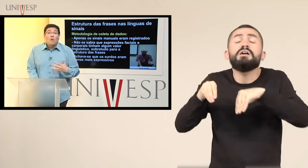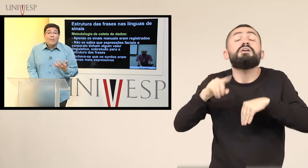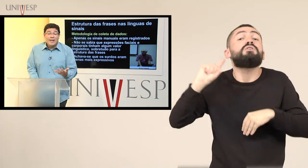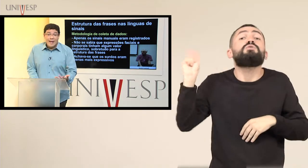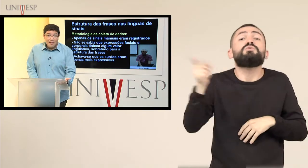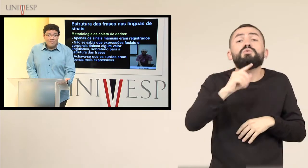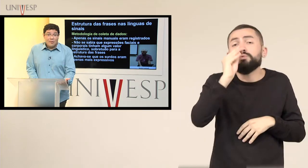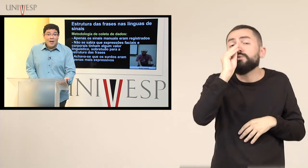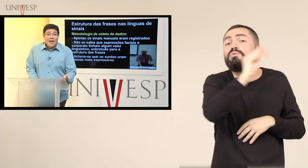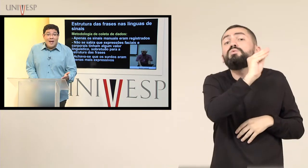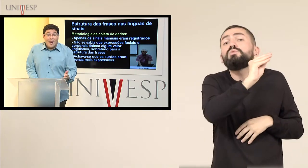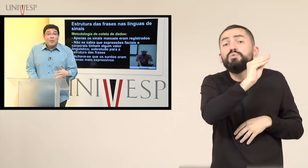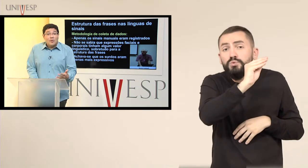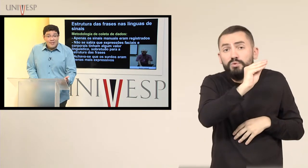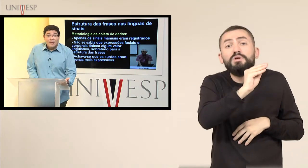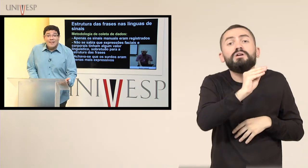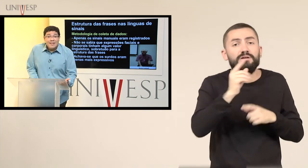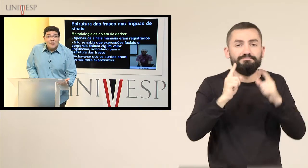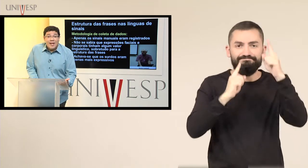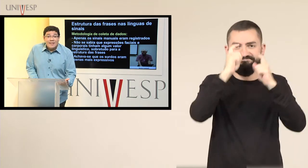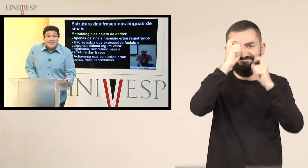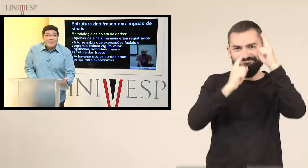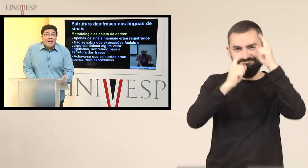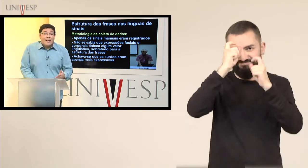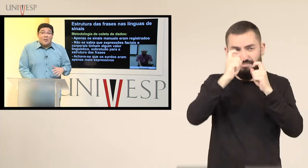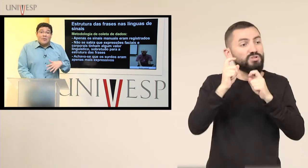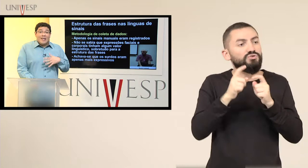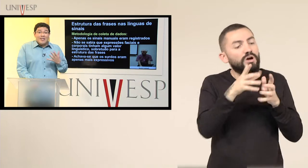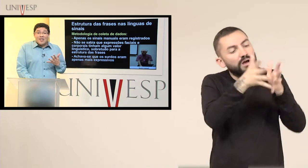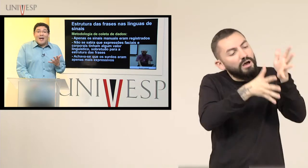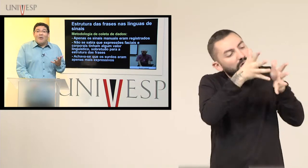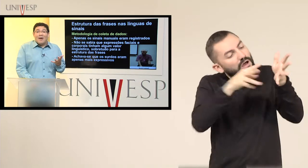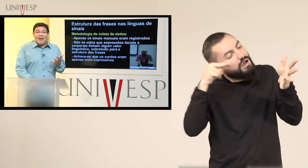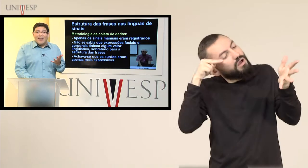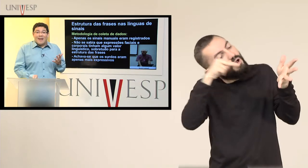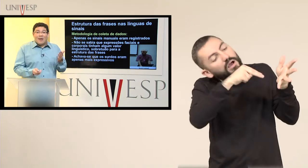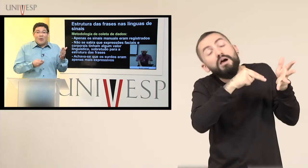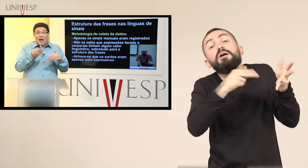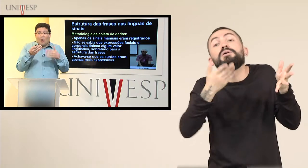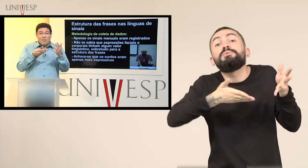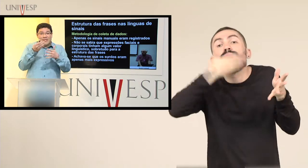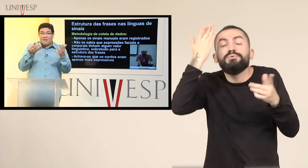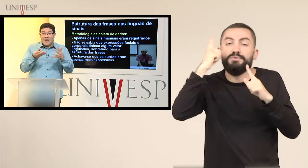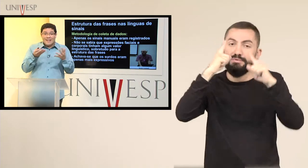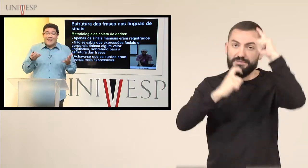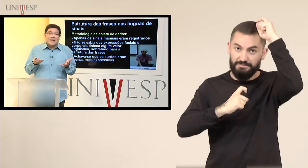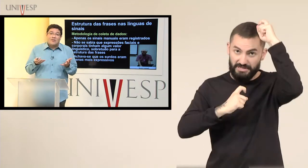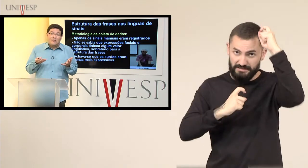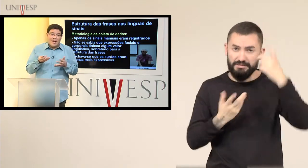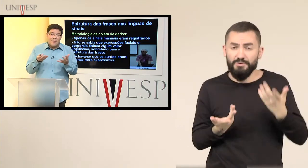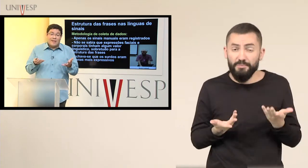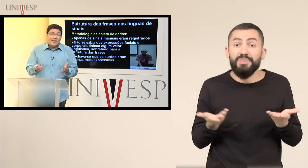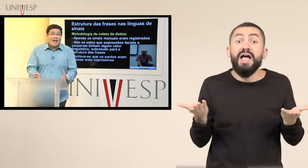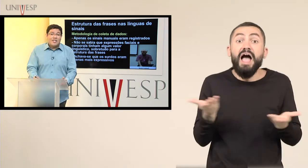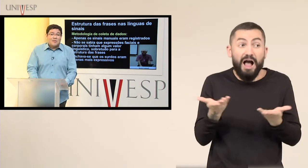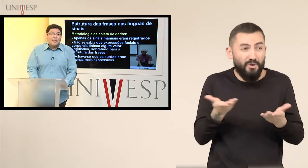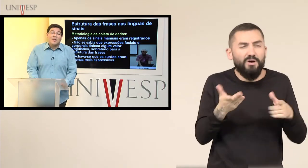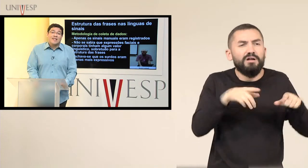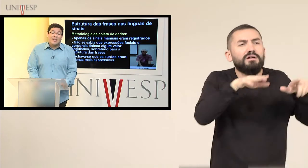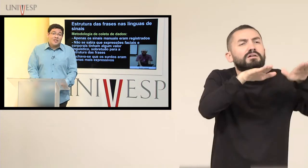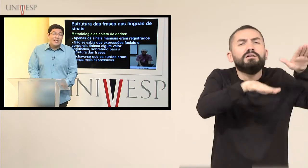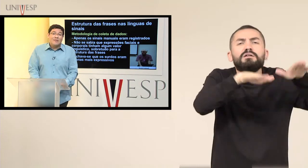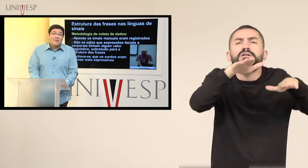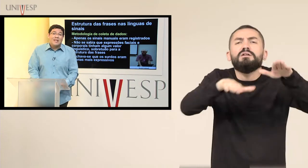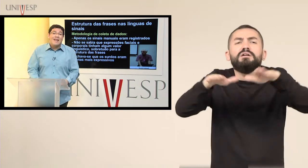que acompanhavam a produção destas frases. Então, em geral, ao observar essa grande variabilidade, as